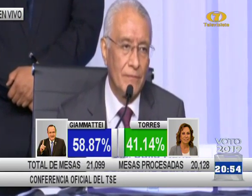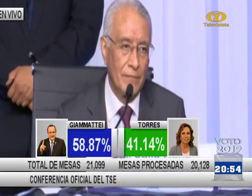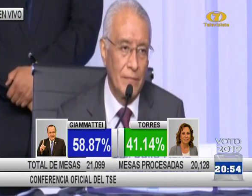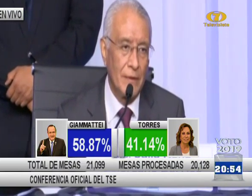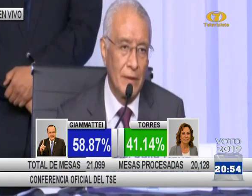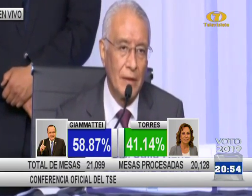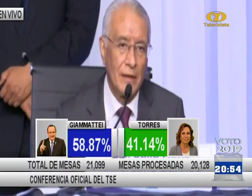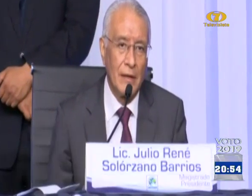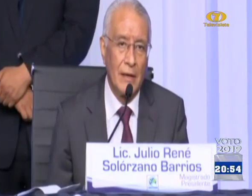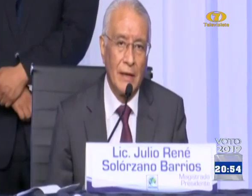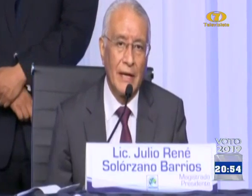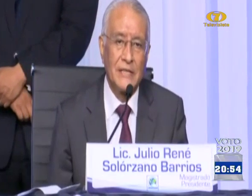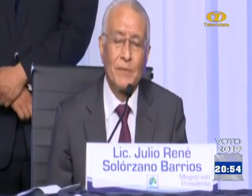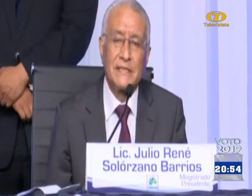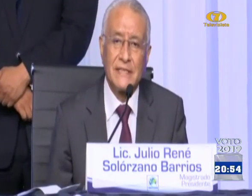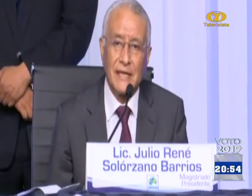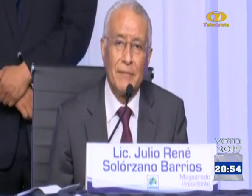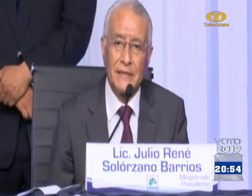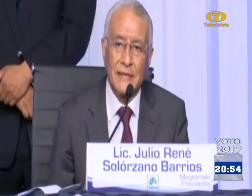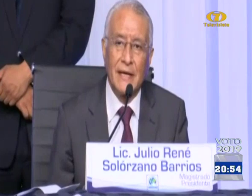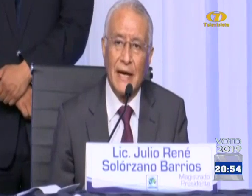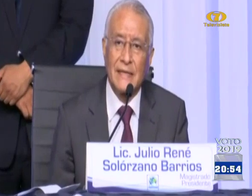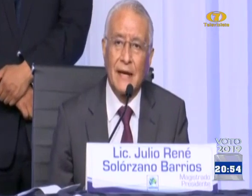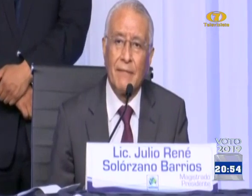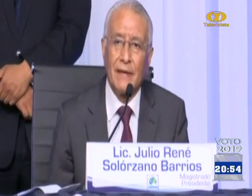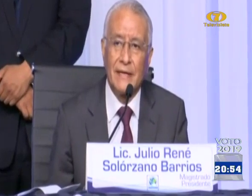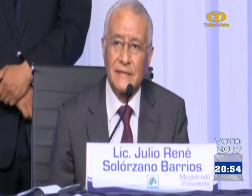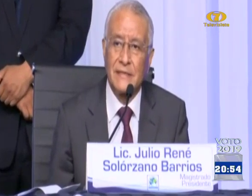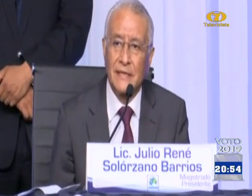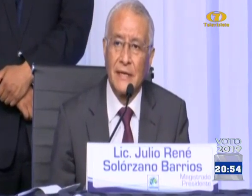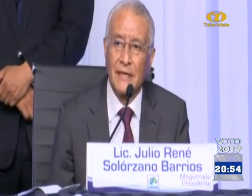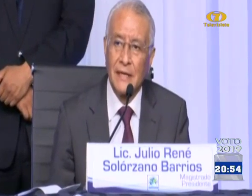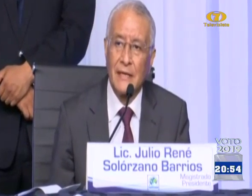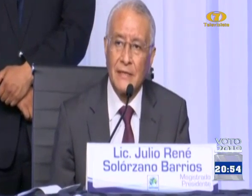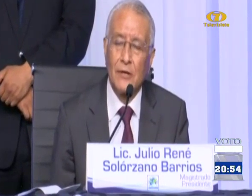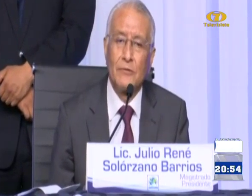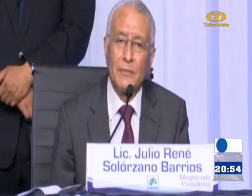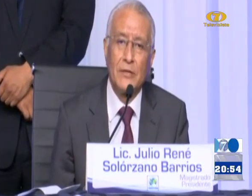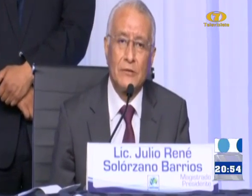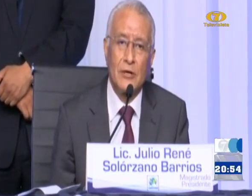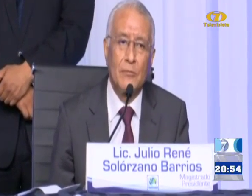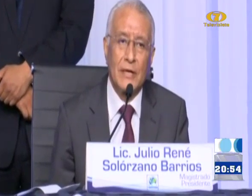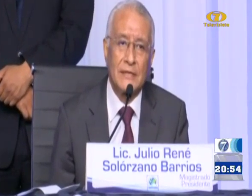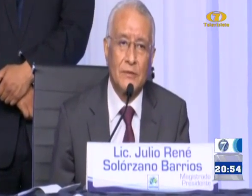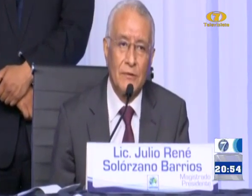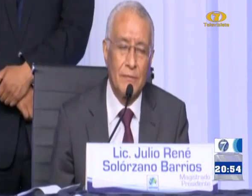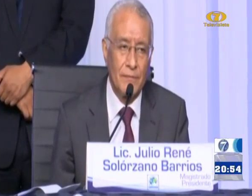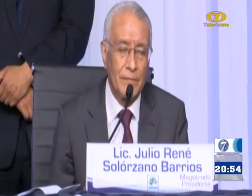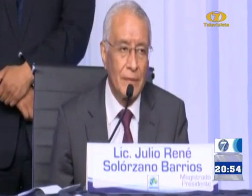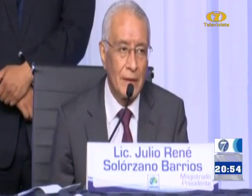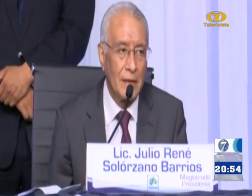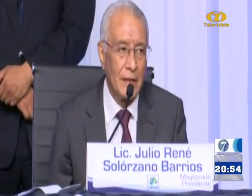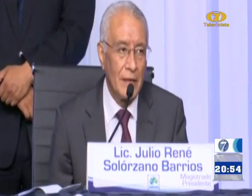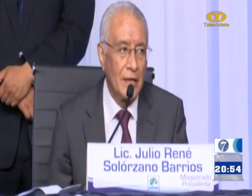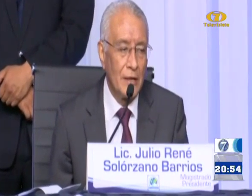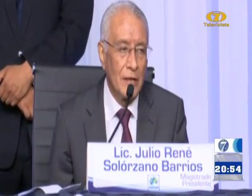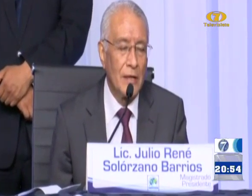información es precisamente a través de los medios de comunicación.